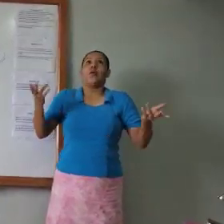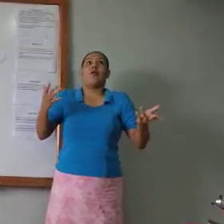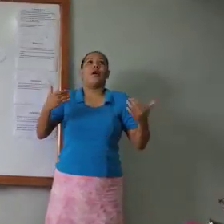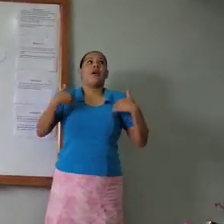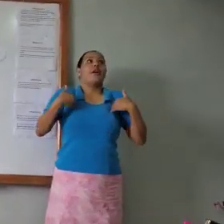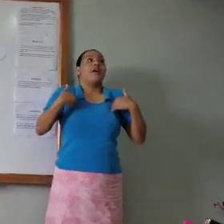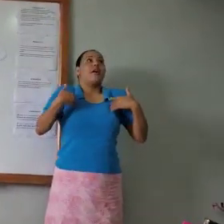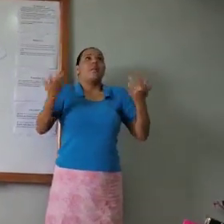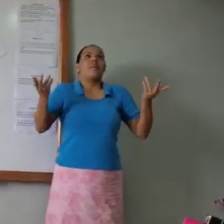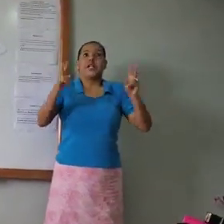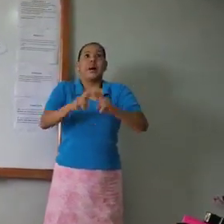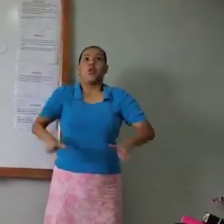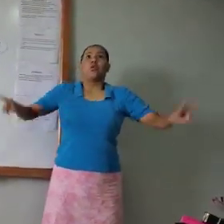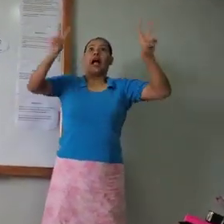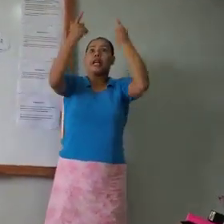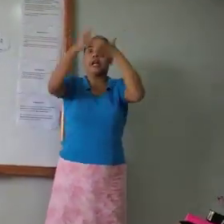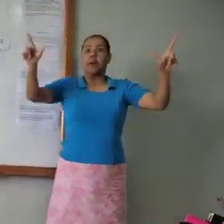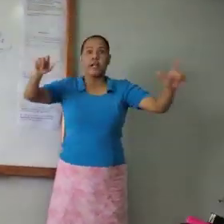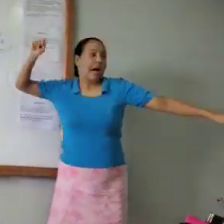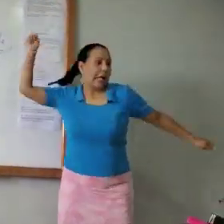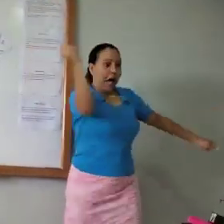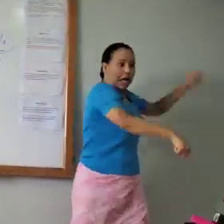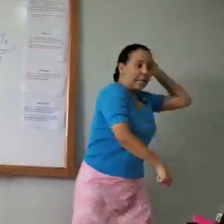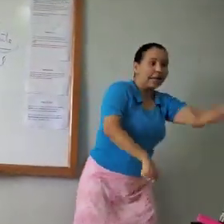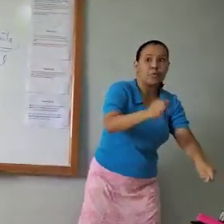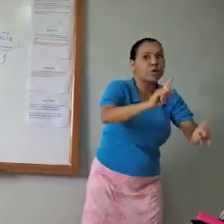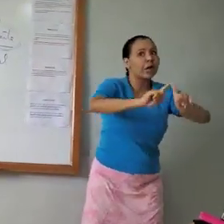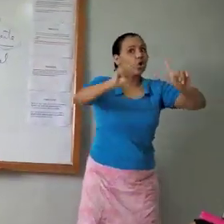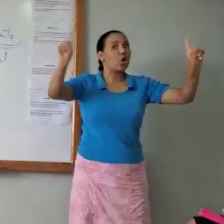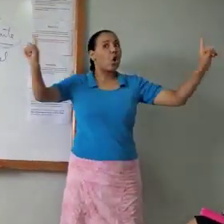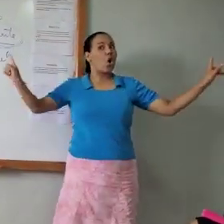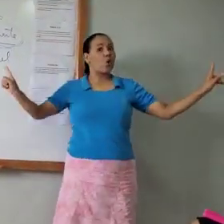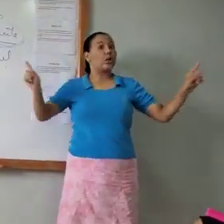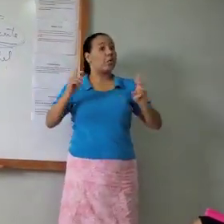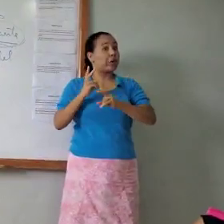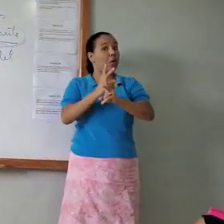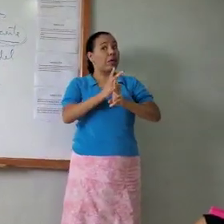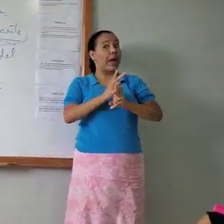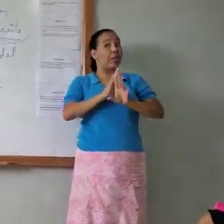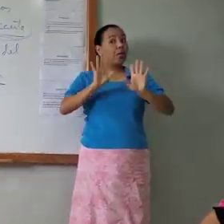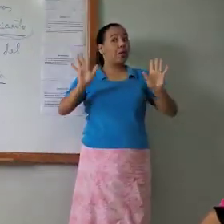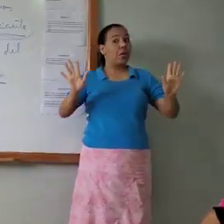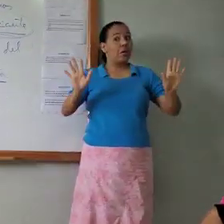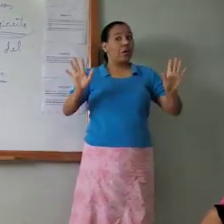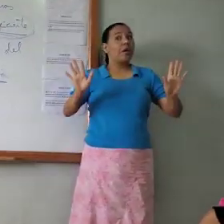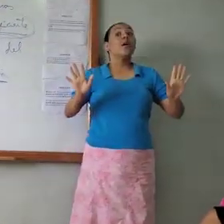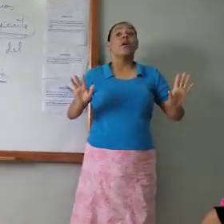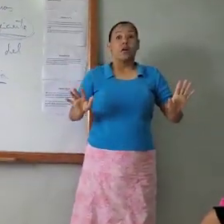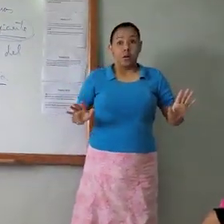tenemos, vamos a decir, la voluntad libre, de agarrar y matar muchachos, no, tenemos que tener cuidado,